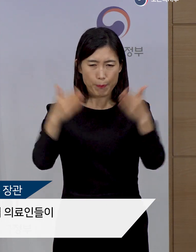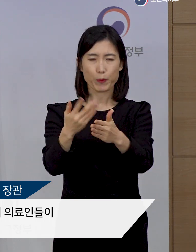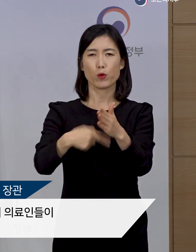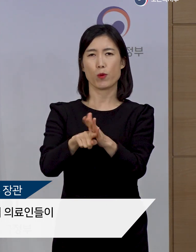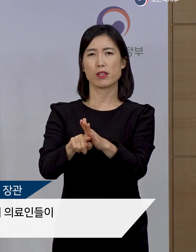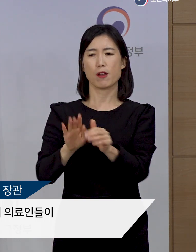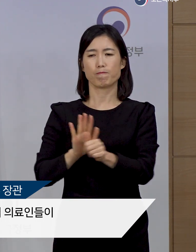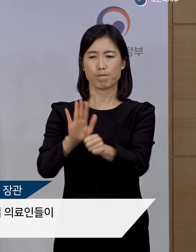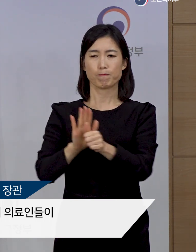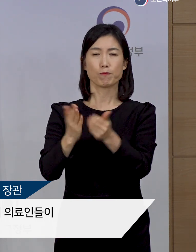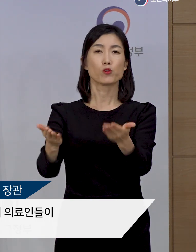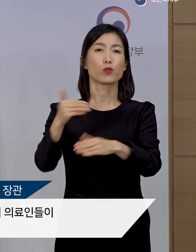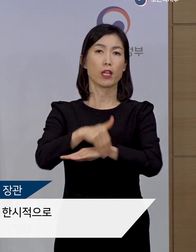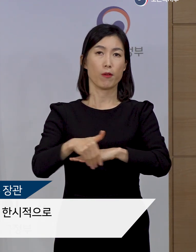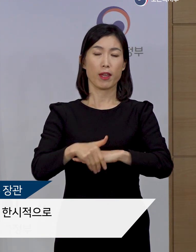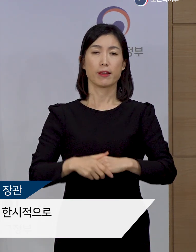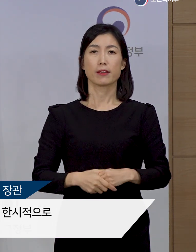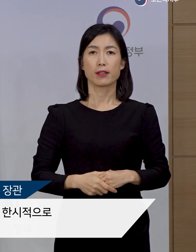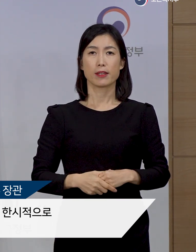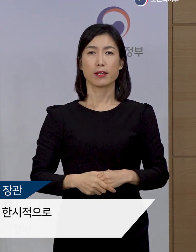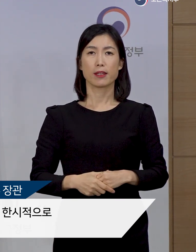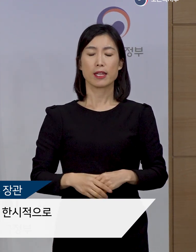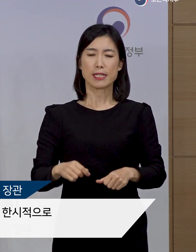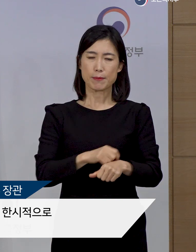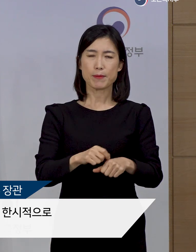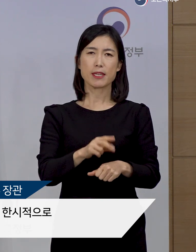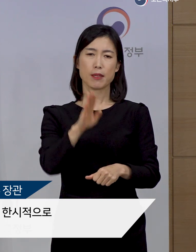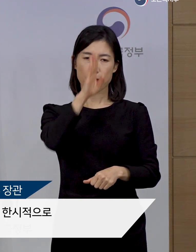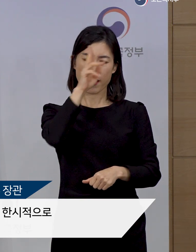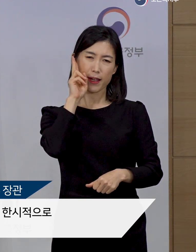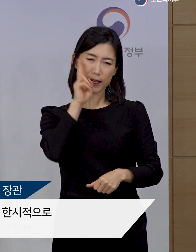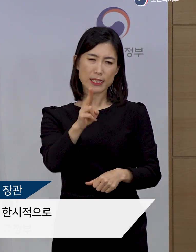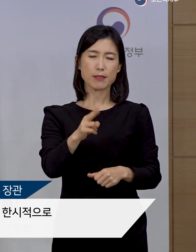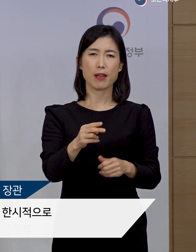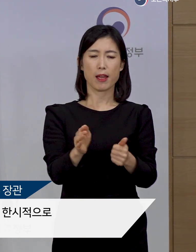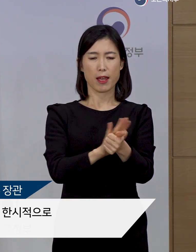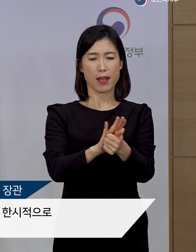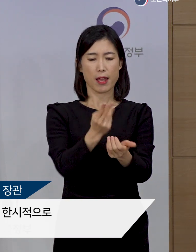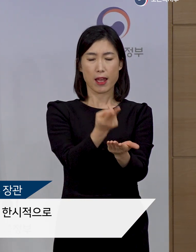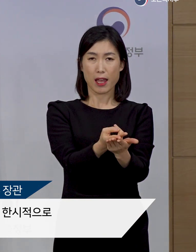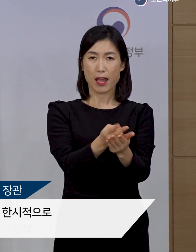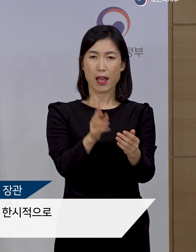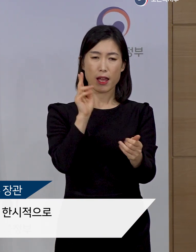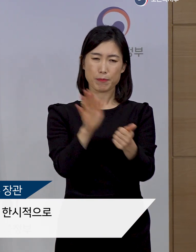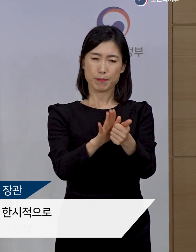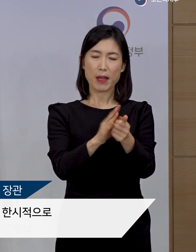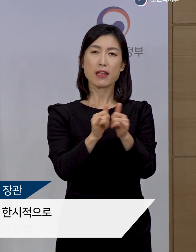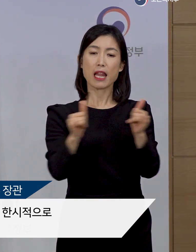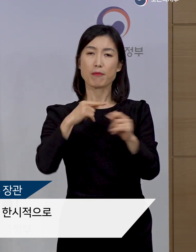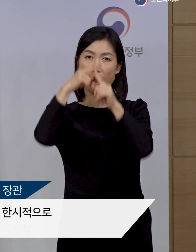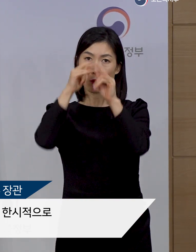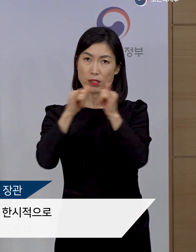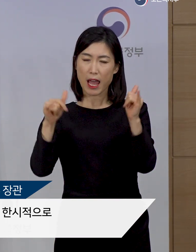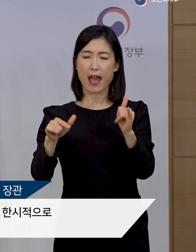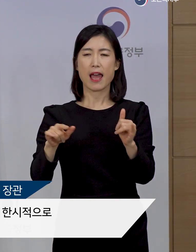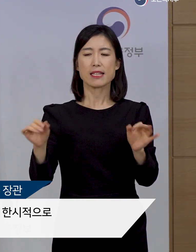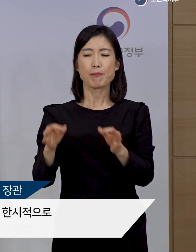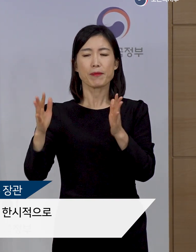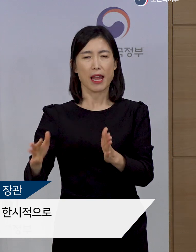493명, 간호조무사 143명, 임상병리사 180명, 의대생 봉사당 300명